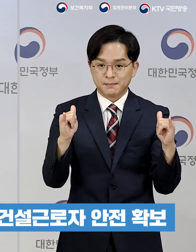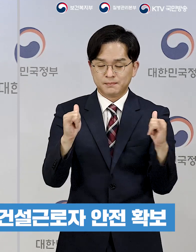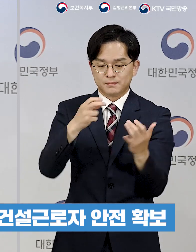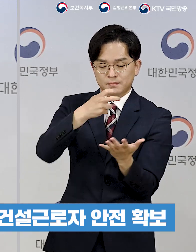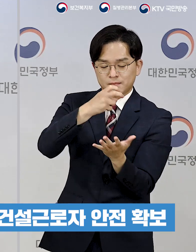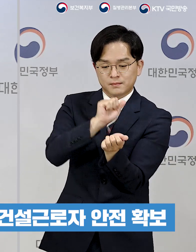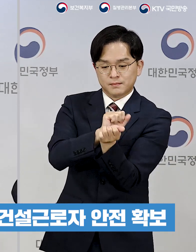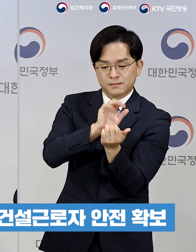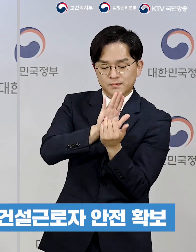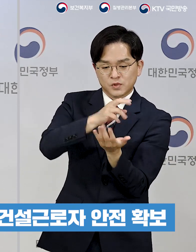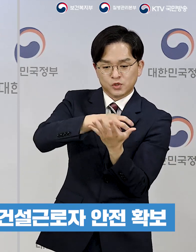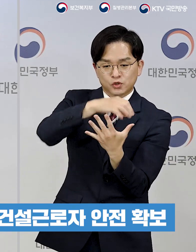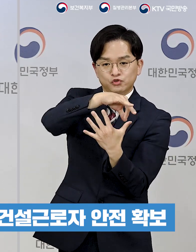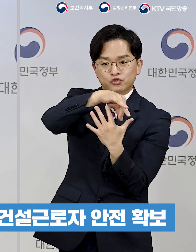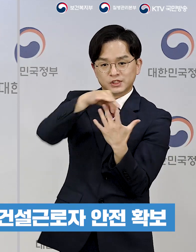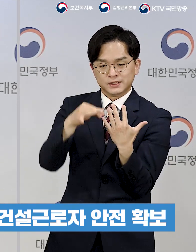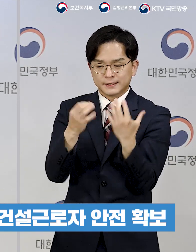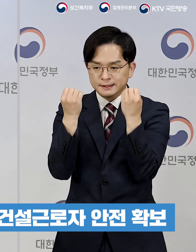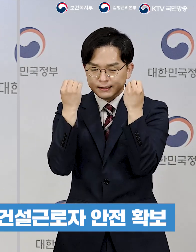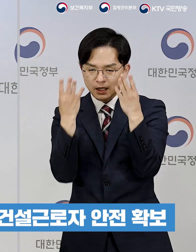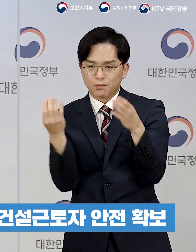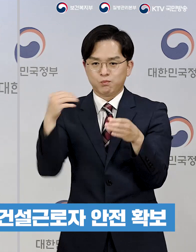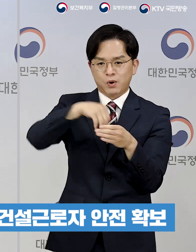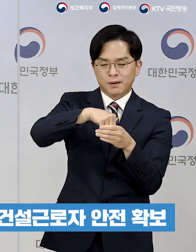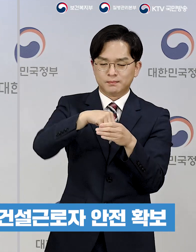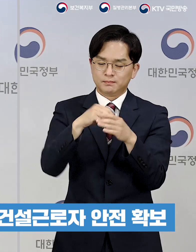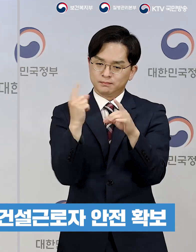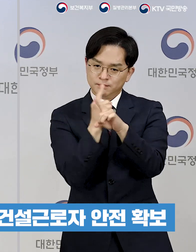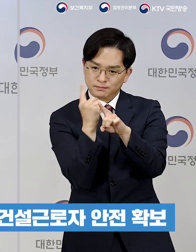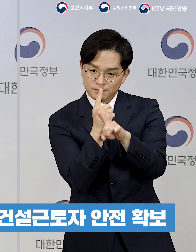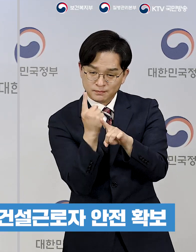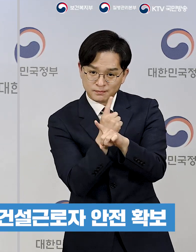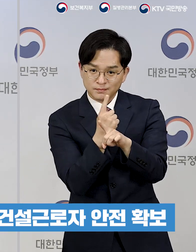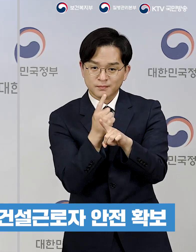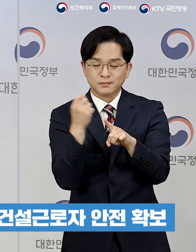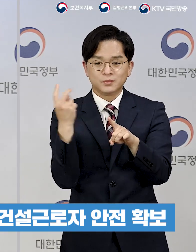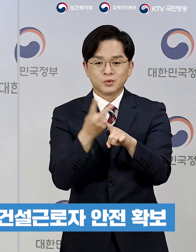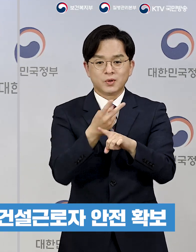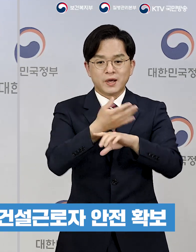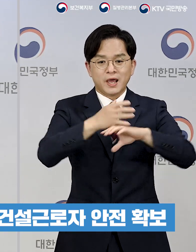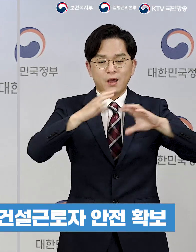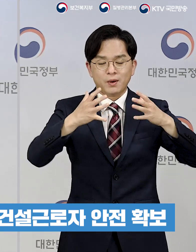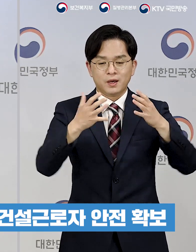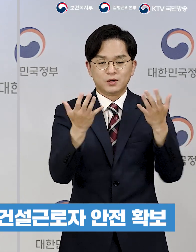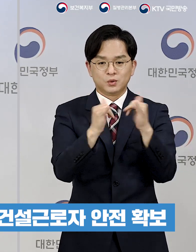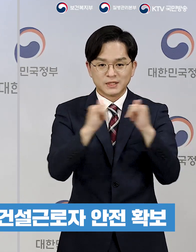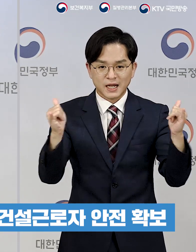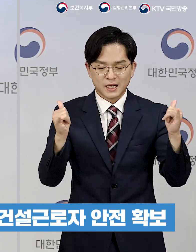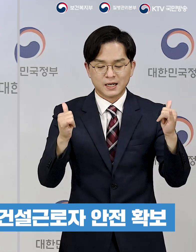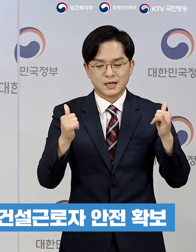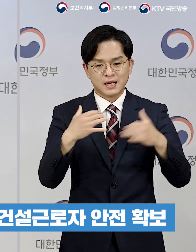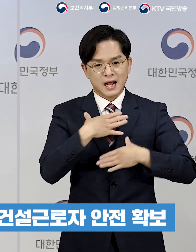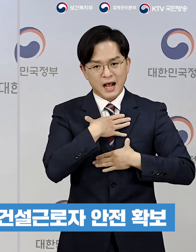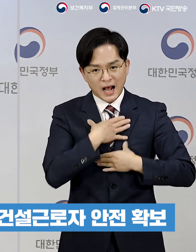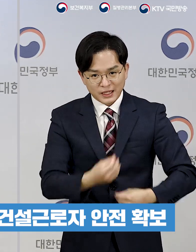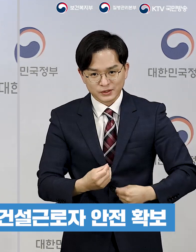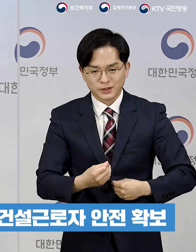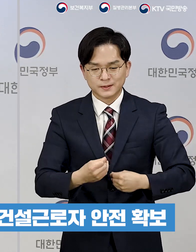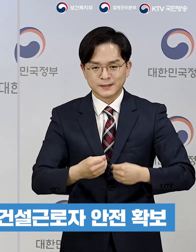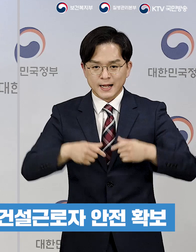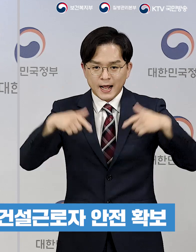보완하고 현지 발주처와 상대국 정부에 방역 조치에 대한 협조를 요청하여 현장 근로자의